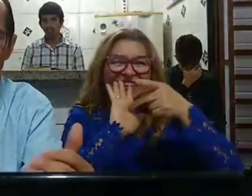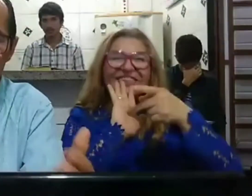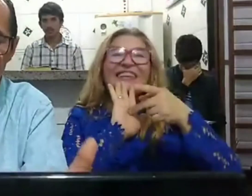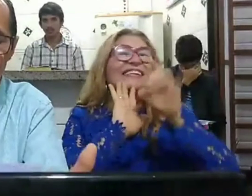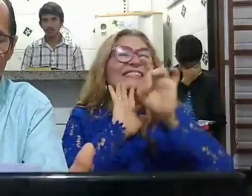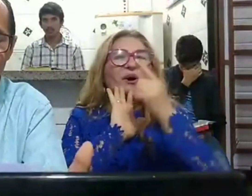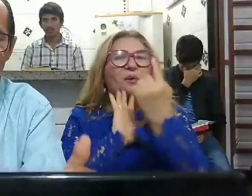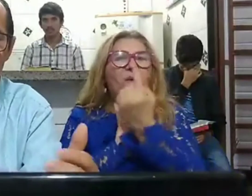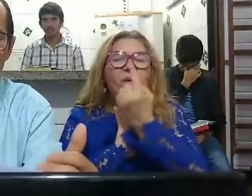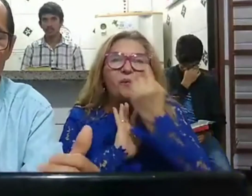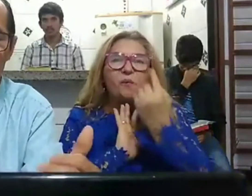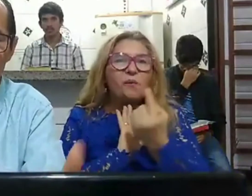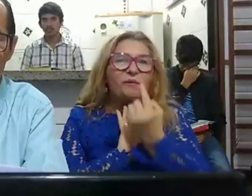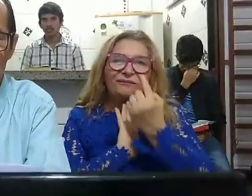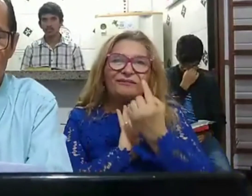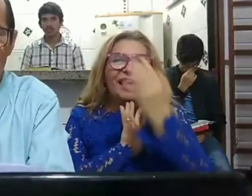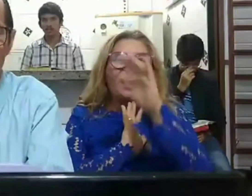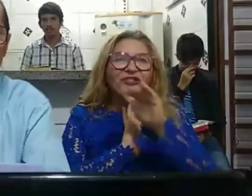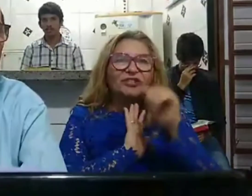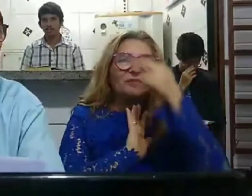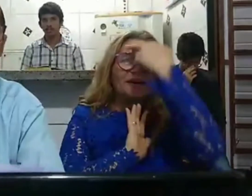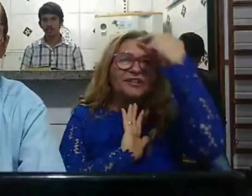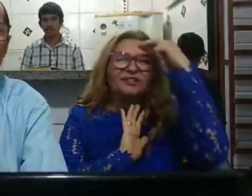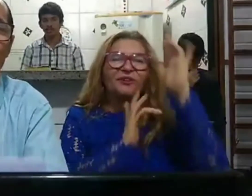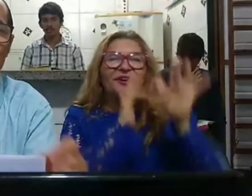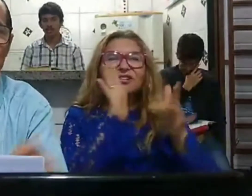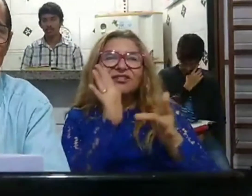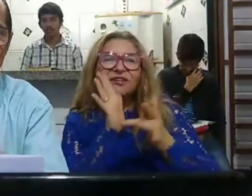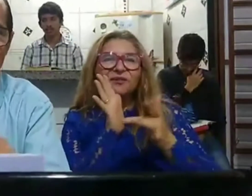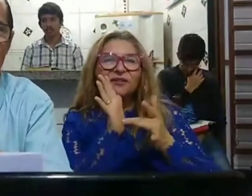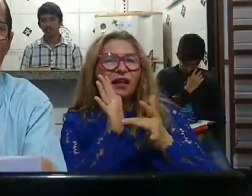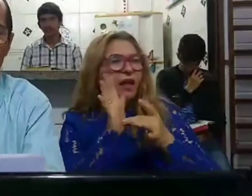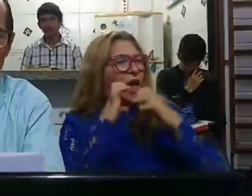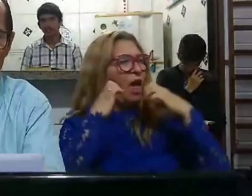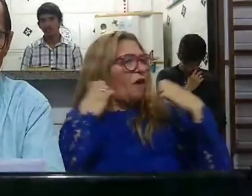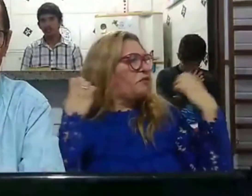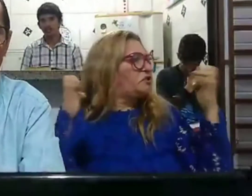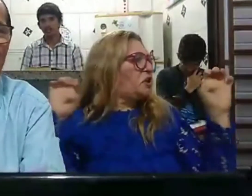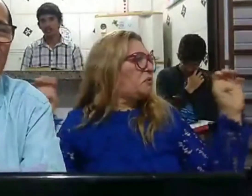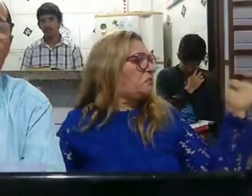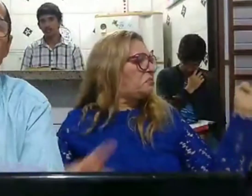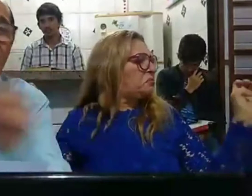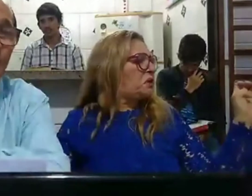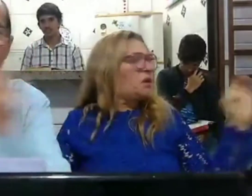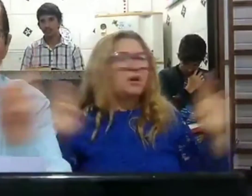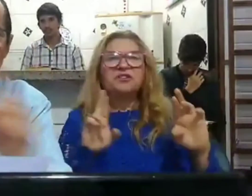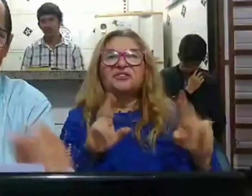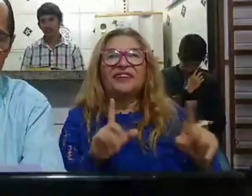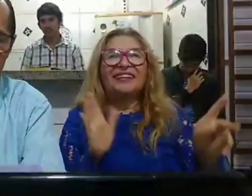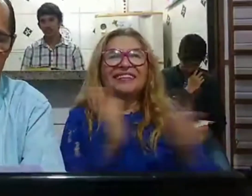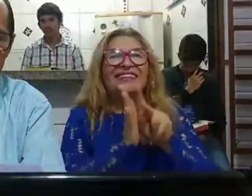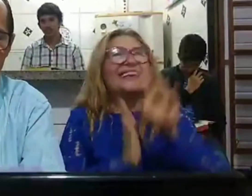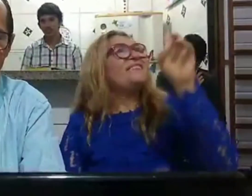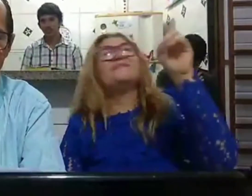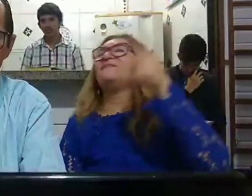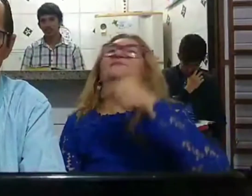é o único. O chamado evangelho que não concorda com este que estamos falando aqui, ele não é de